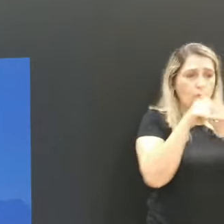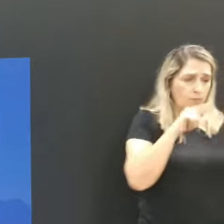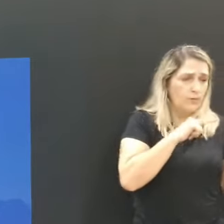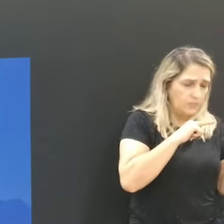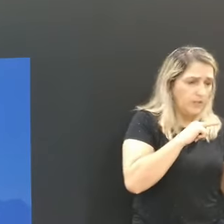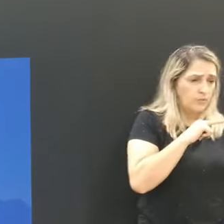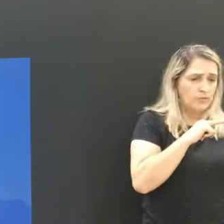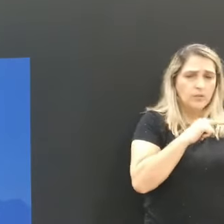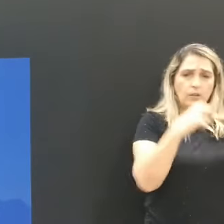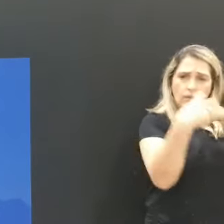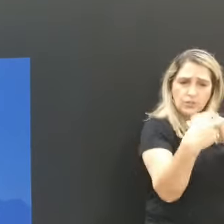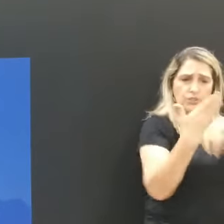Por exemplo, né?